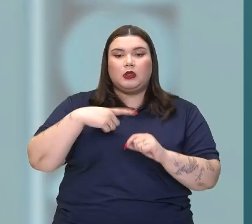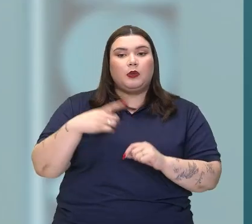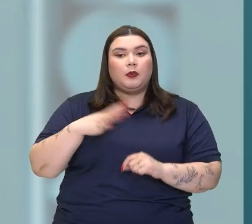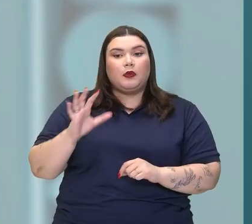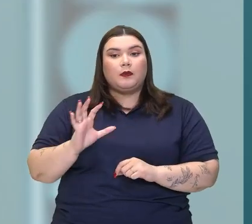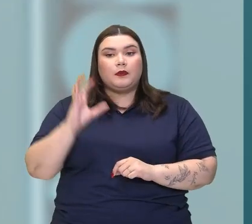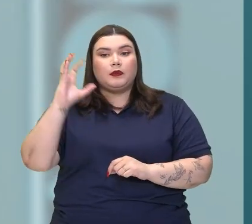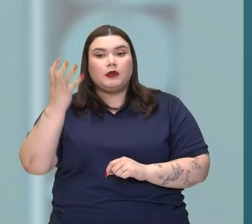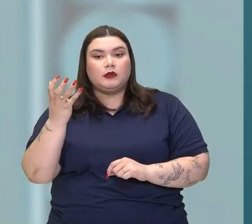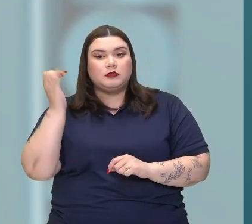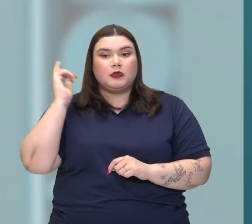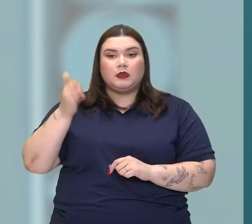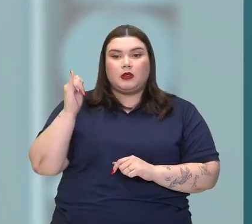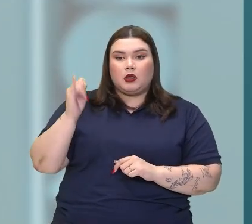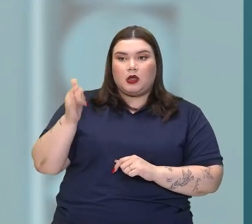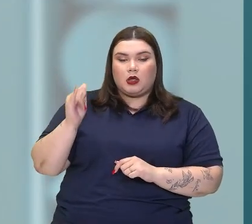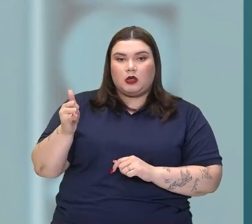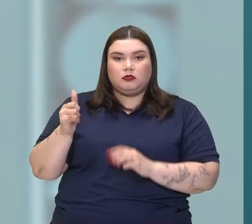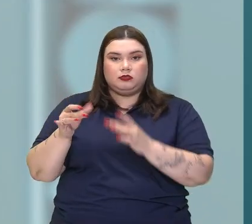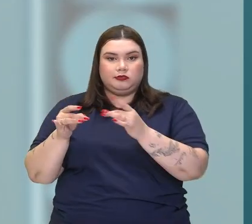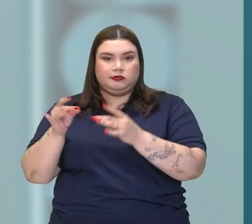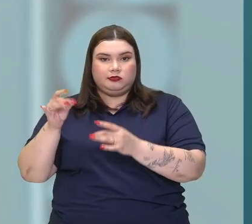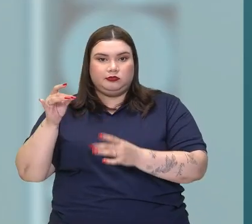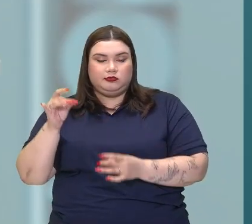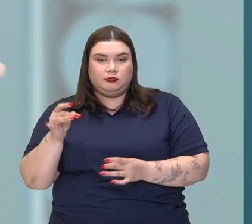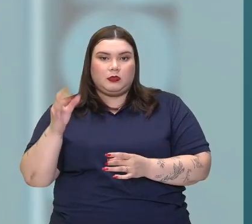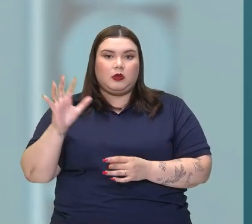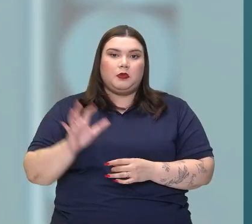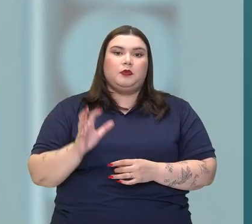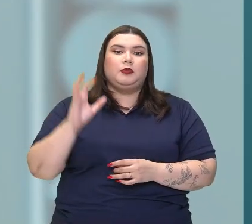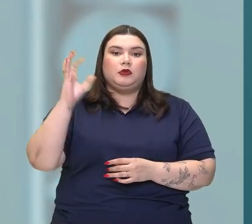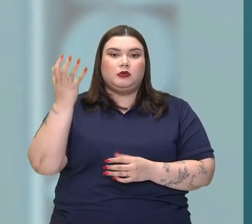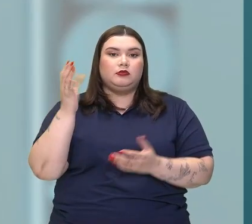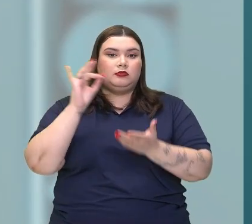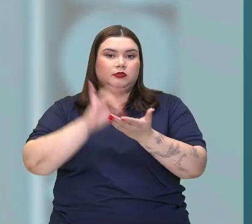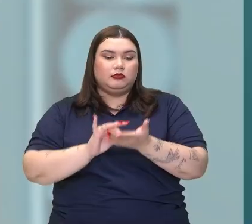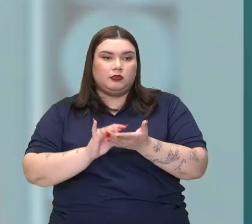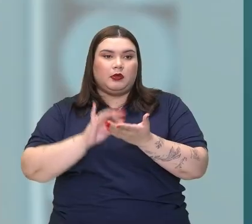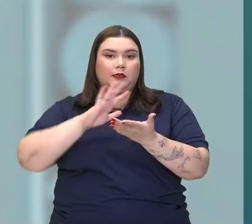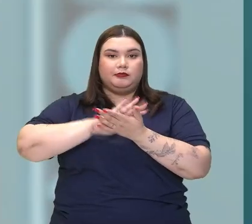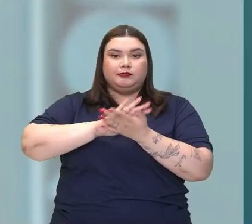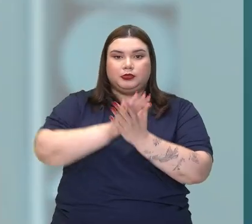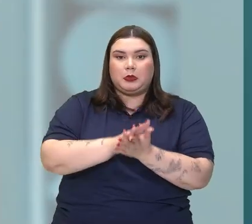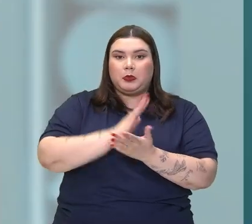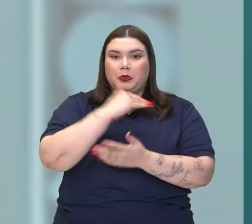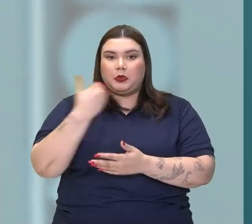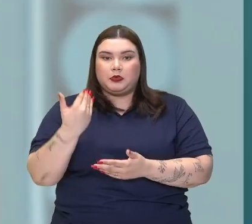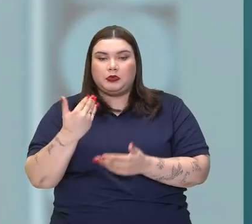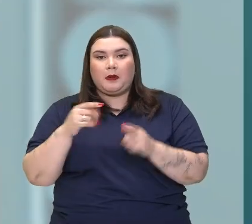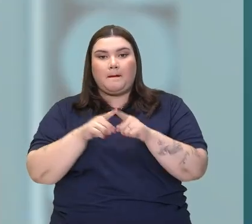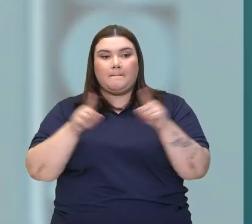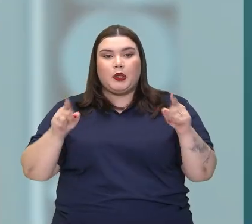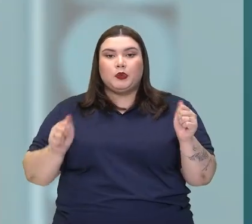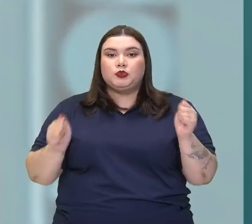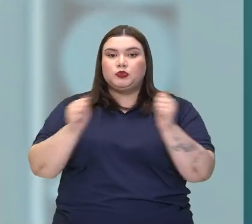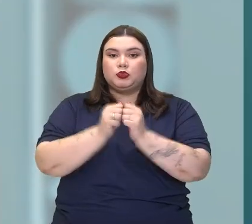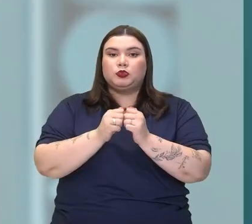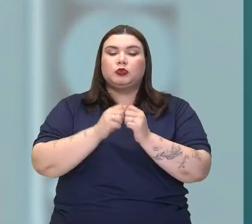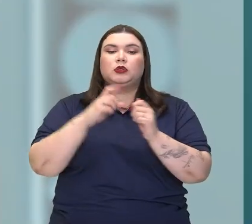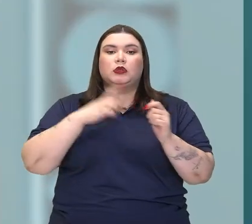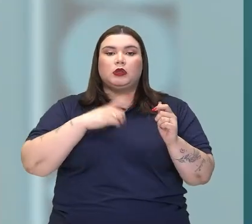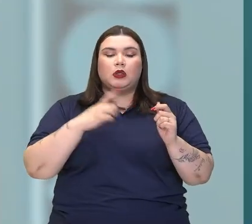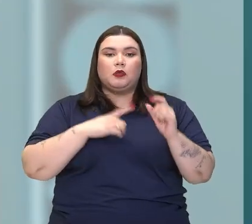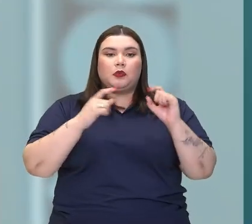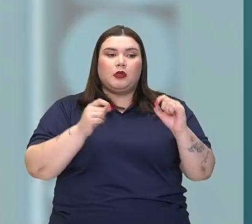aí sendo narrado, uma situação que aconteceu realmente de um assassinato, só que junto a isso eu venho trazendo